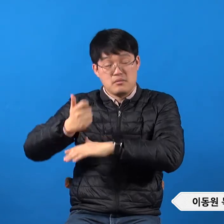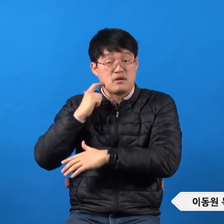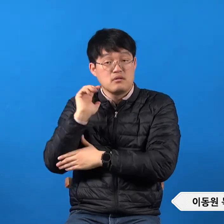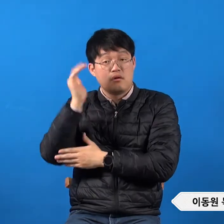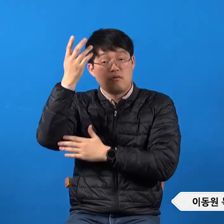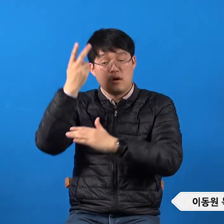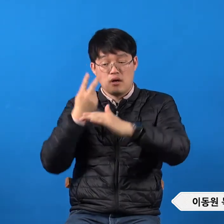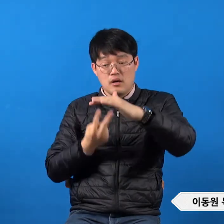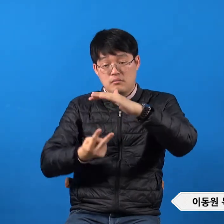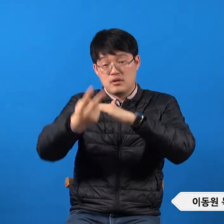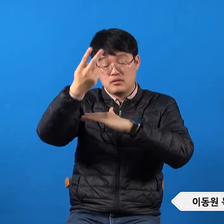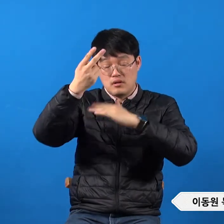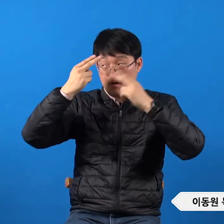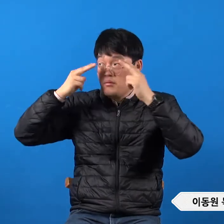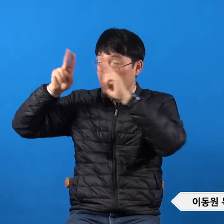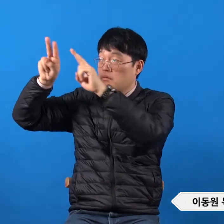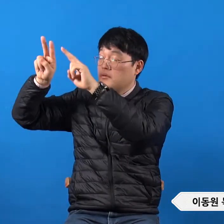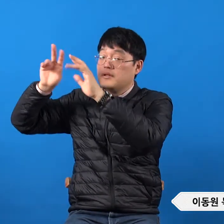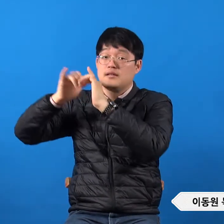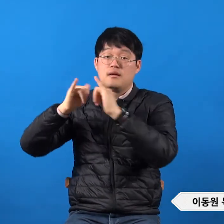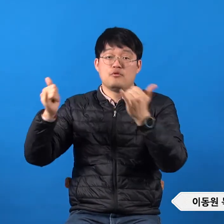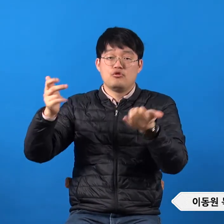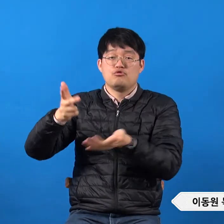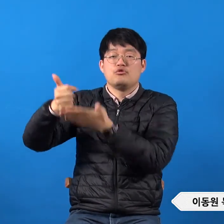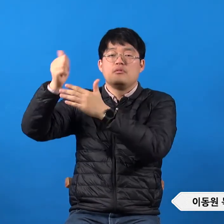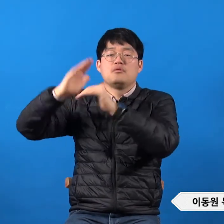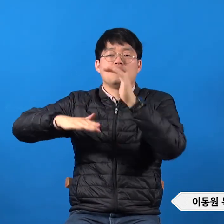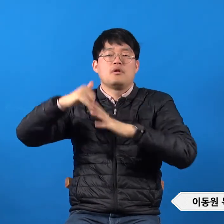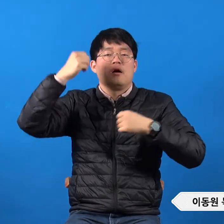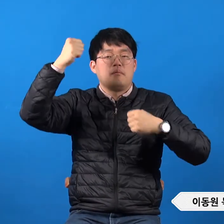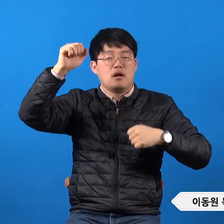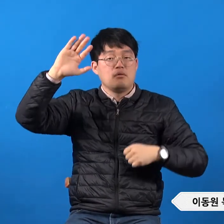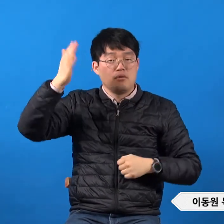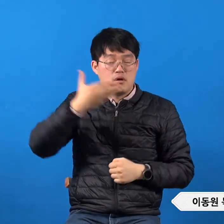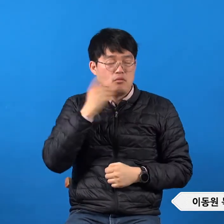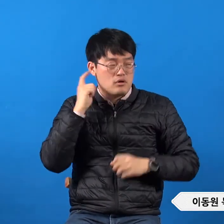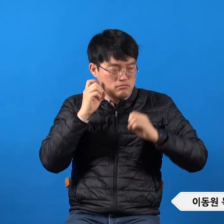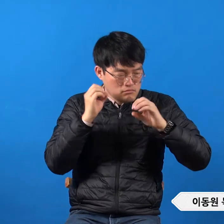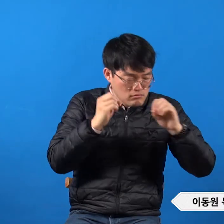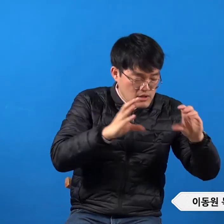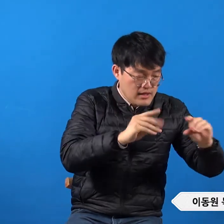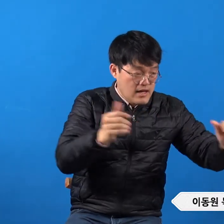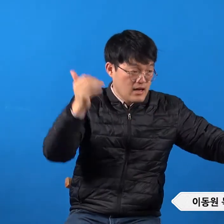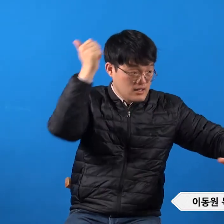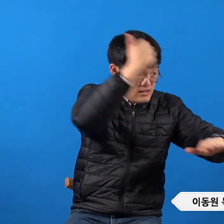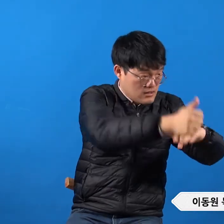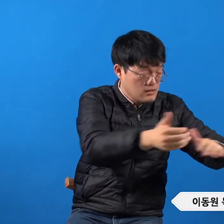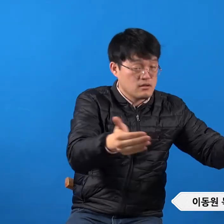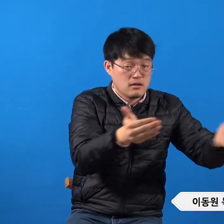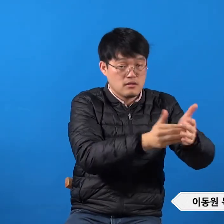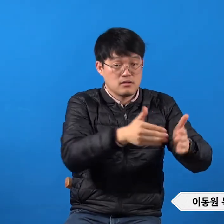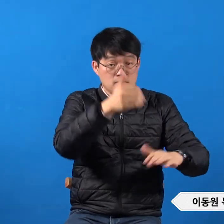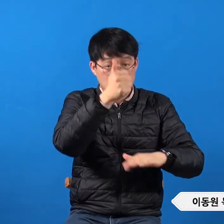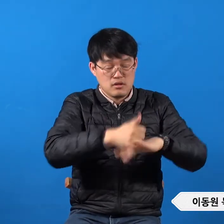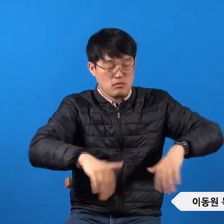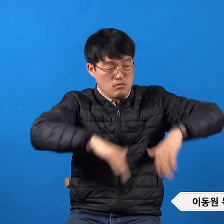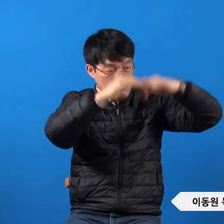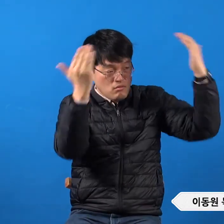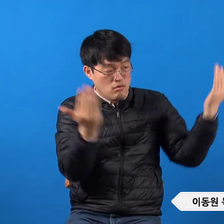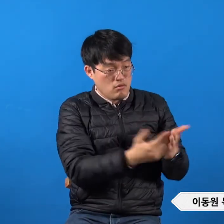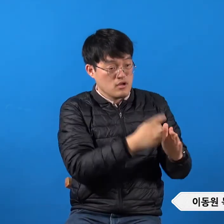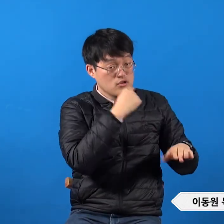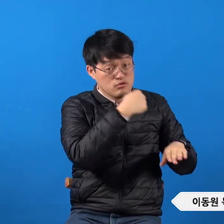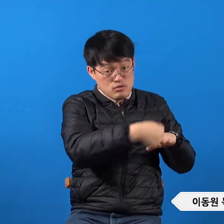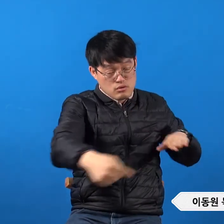보는 사람들은 가만히 있는 것이 아니에요. 주님의 손과 발이 되어 복음을 전해야 합니다. 땅끝까지. 마침내 온